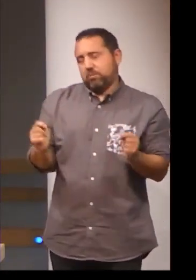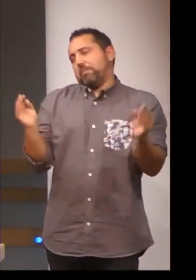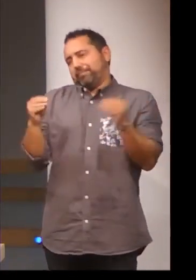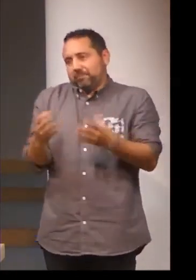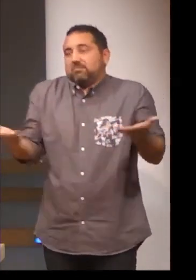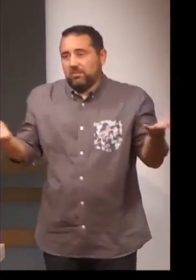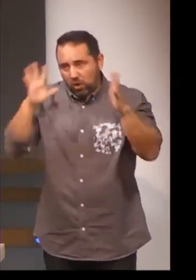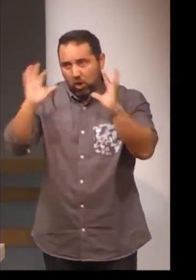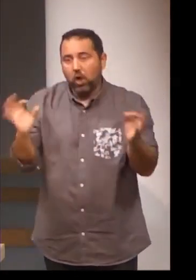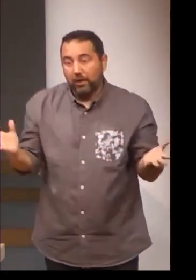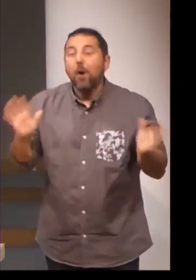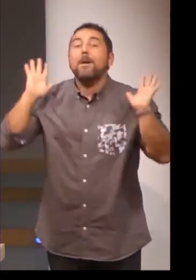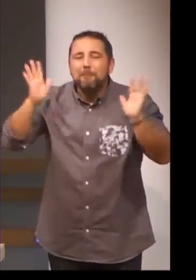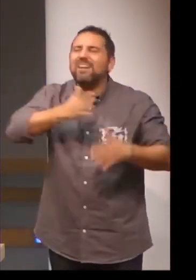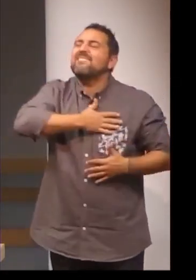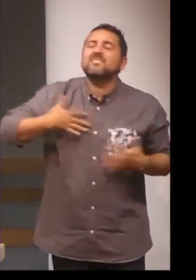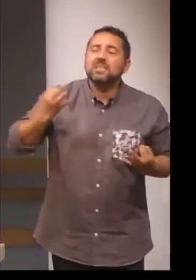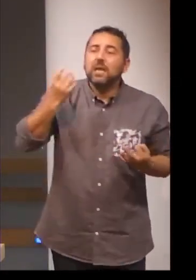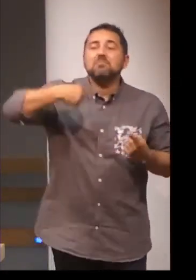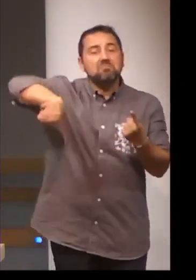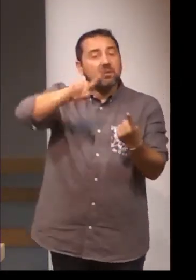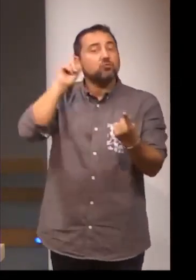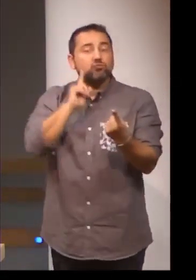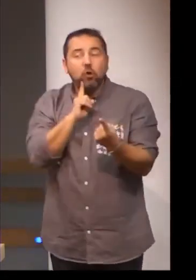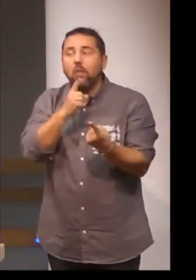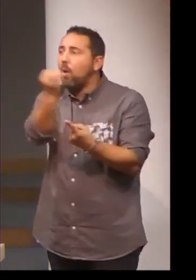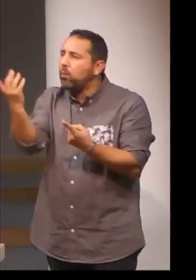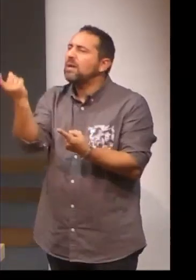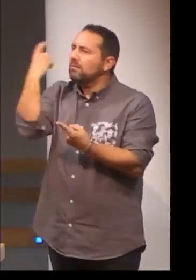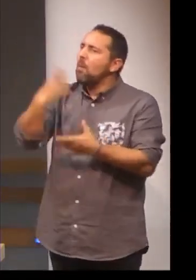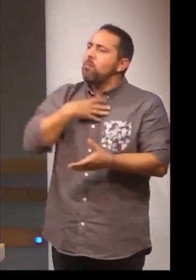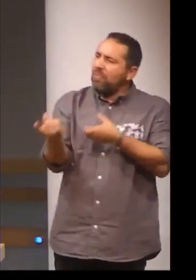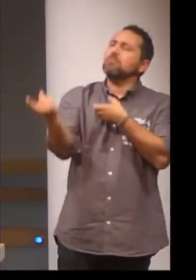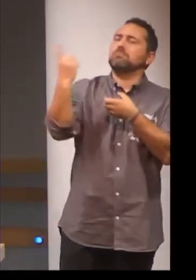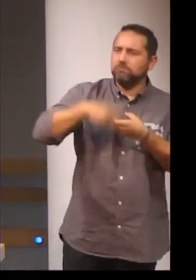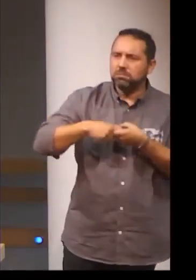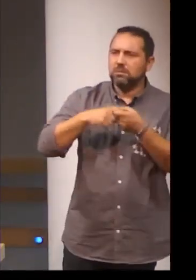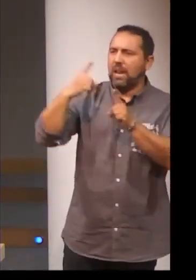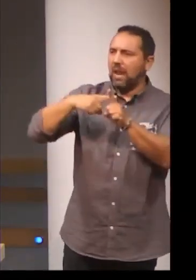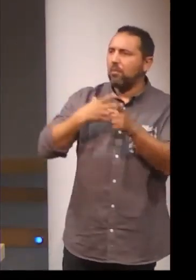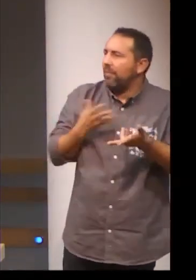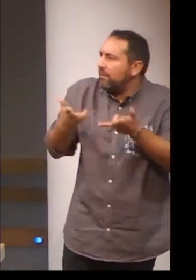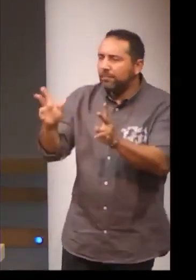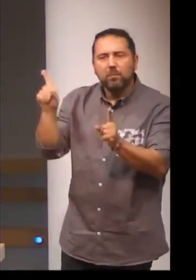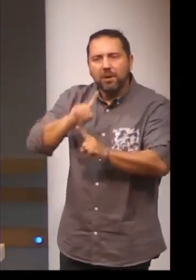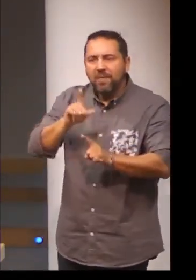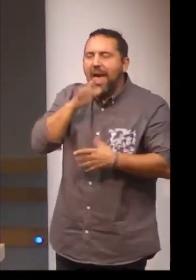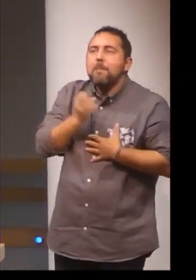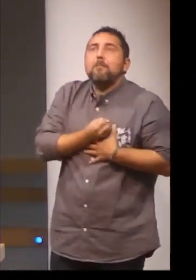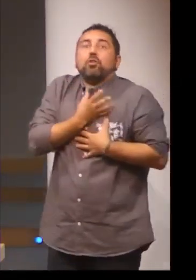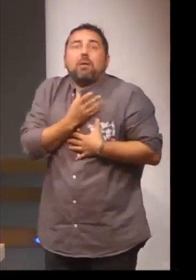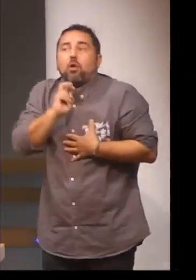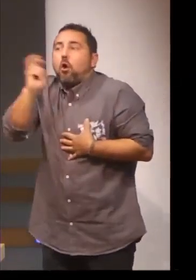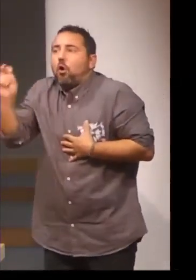estudiante sordo pueda convertirse en estudiante universitario sordo, que tenga una carrera en que se pueda ver representado, independientemente de que tenga otras motivaciones